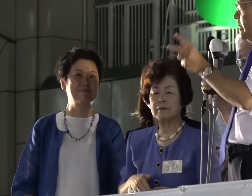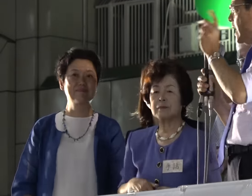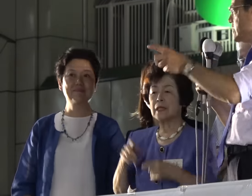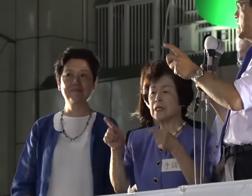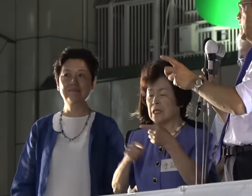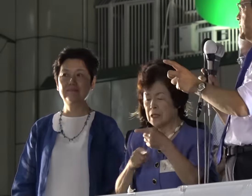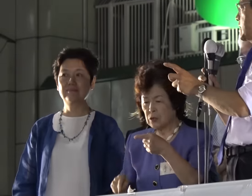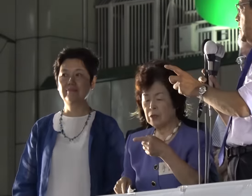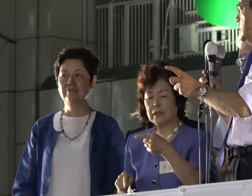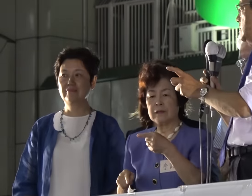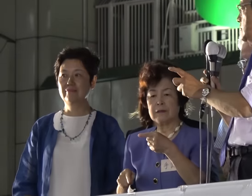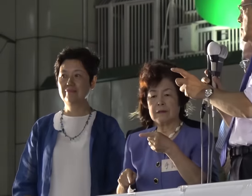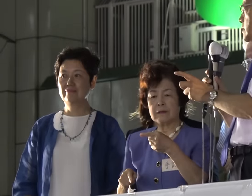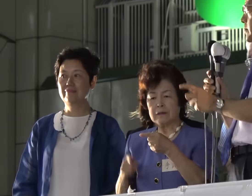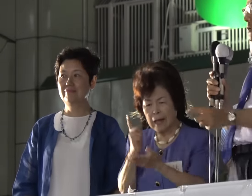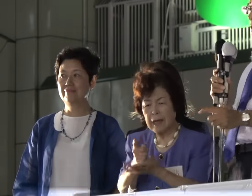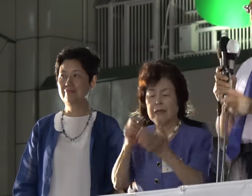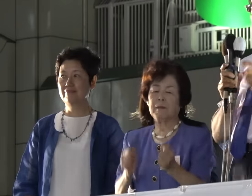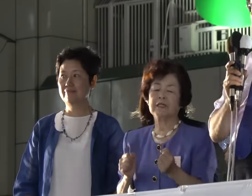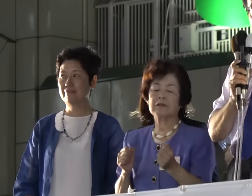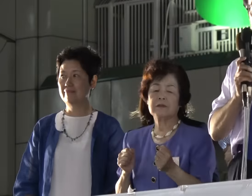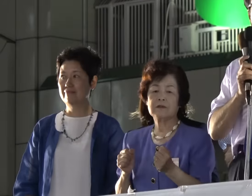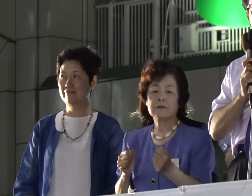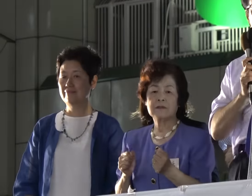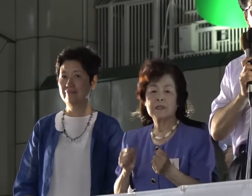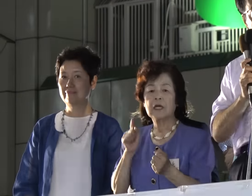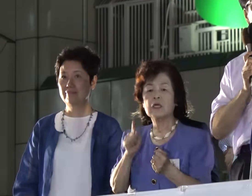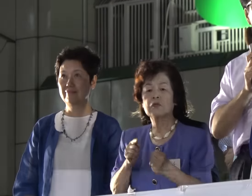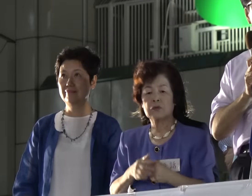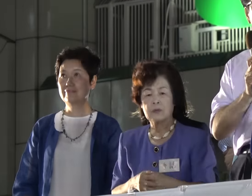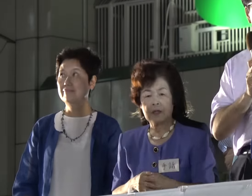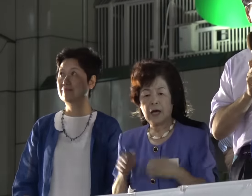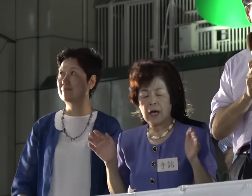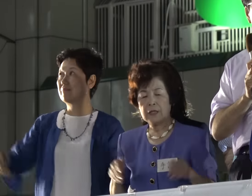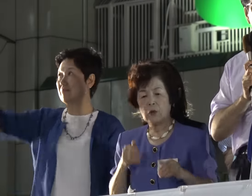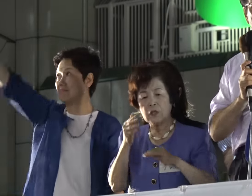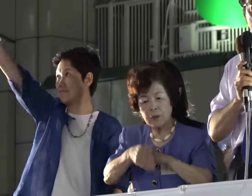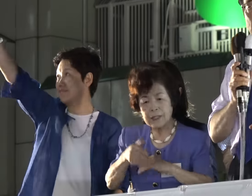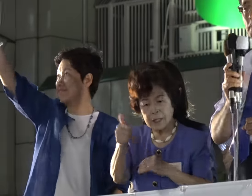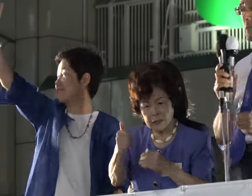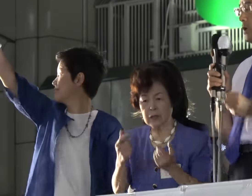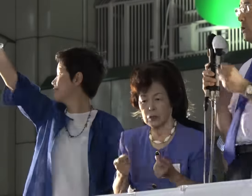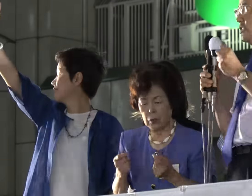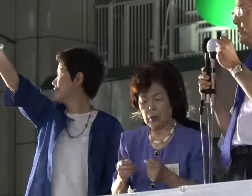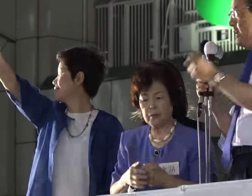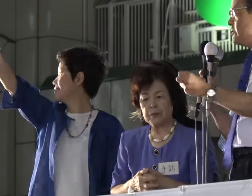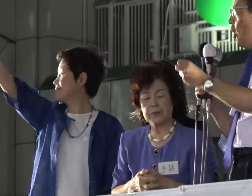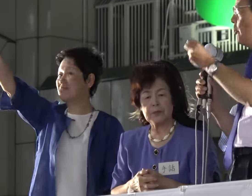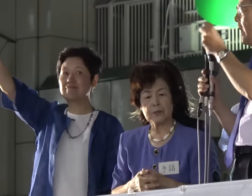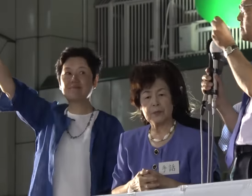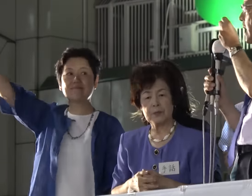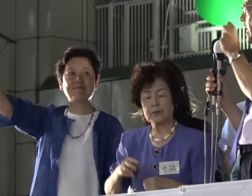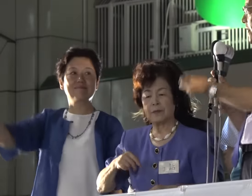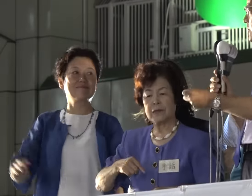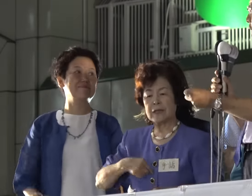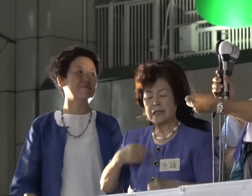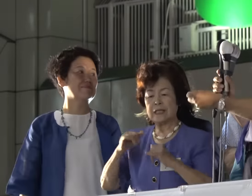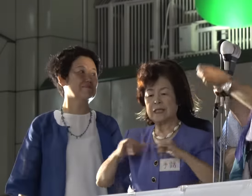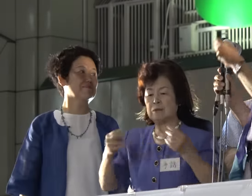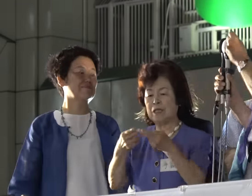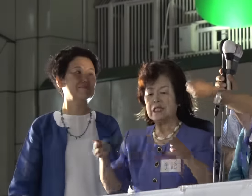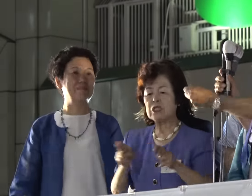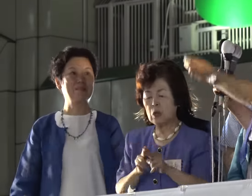一人しかいないじゃないですか。これぐらいさんしかいないじゃないですか。自民党丸抱え